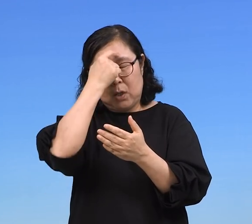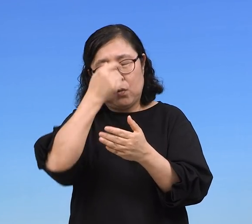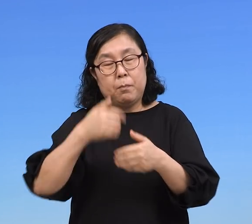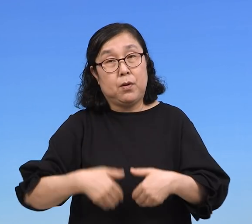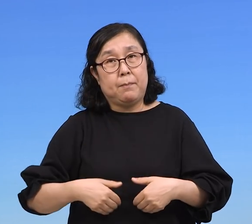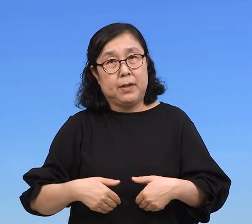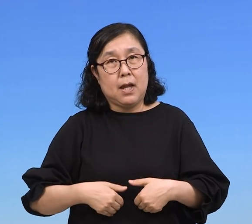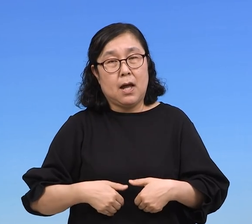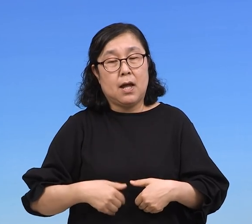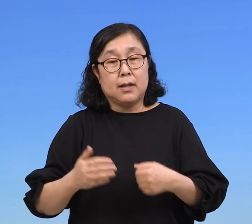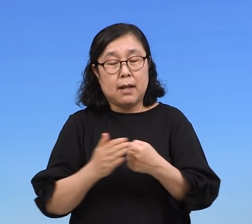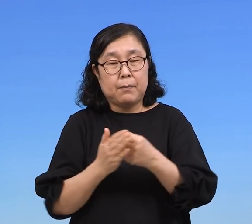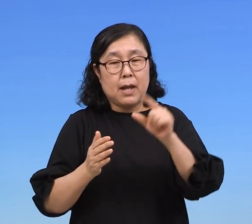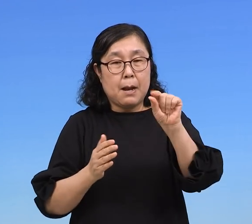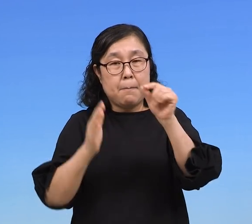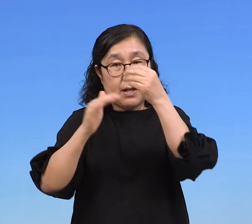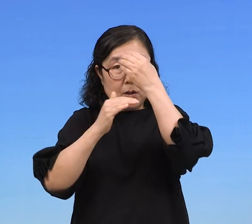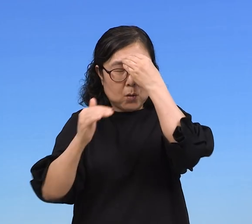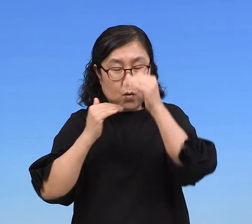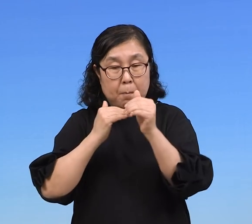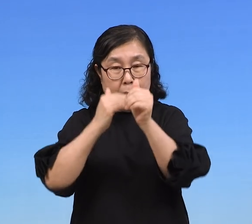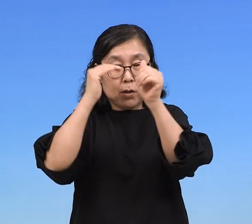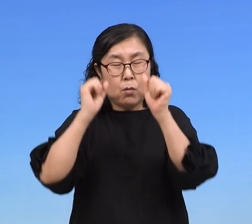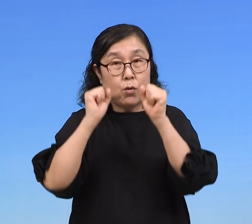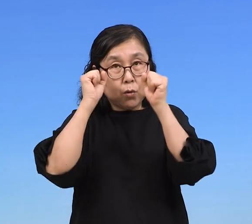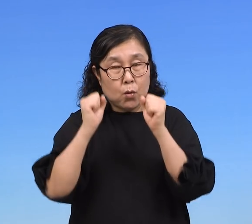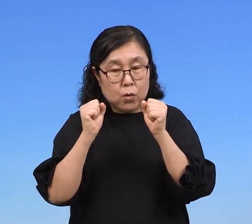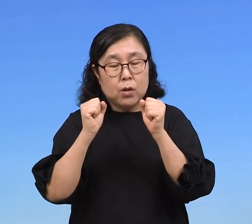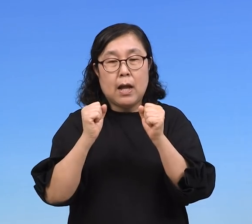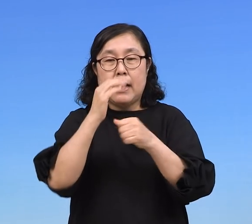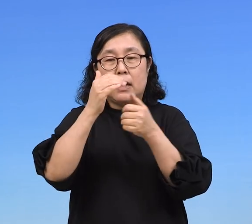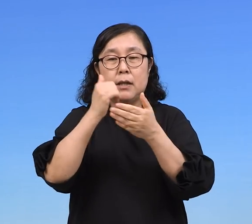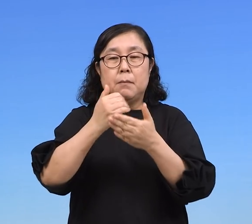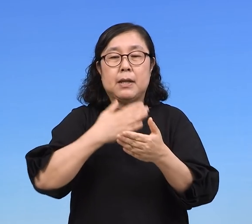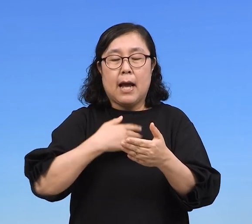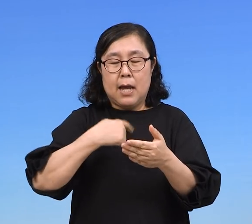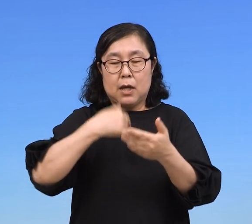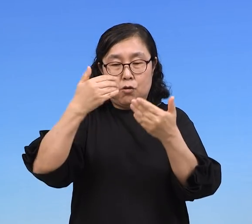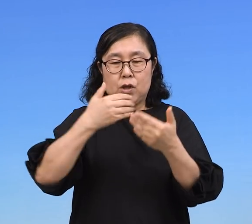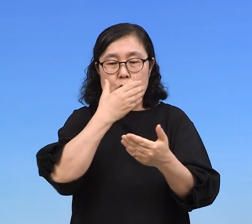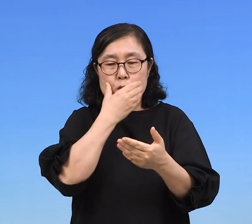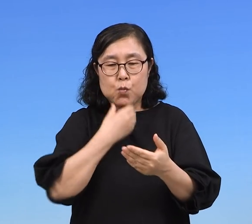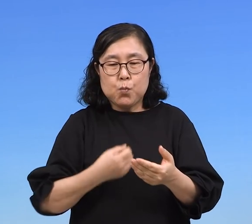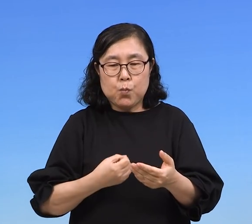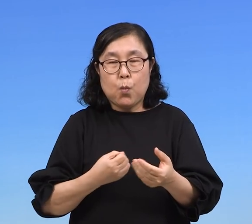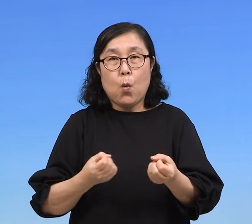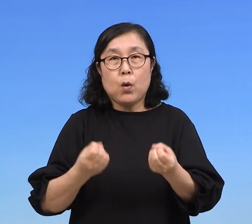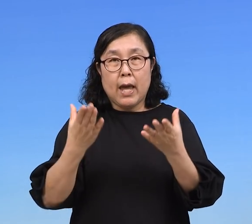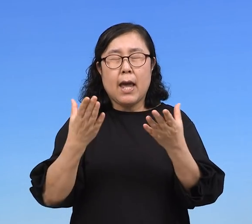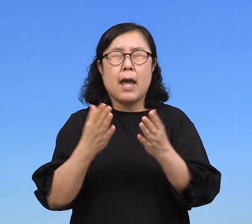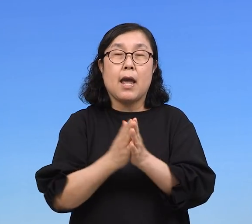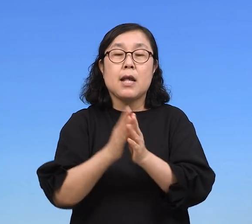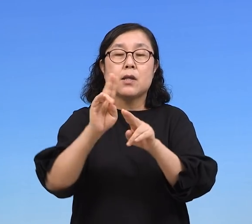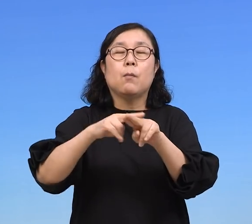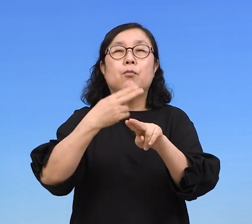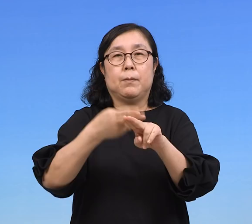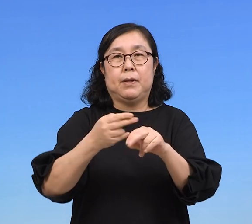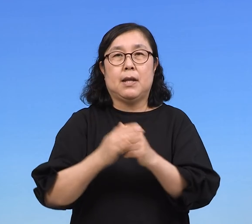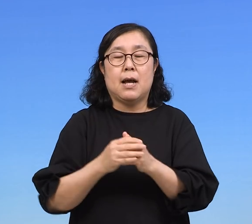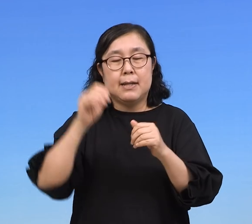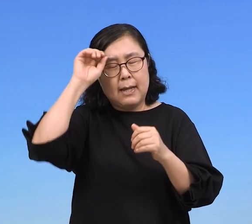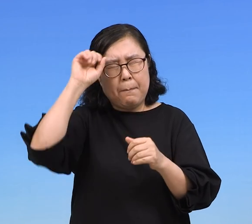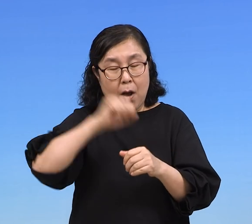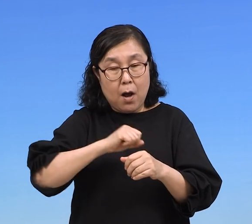파송운동은 하나님이 제게 주신 축복의 선물이에요. 새벽마다 이 문제를 가지고 실험할 수